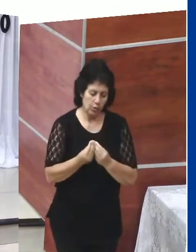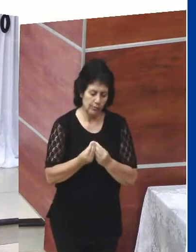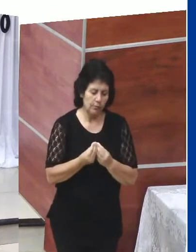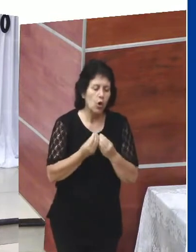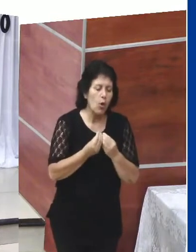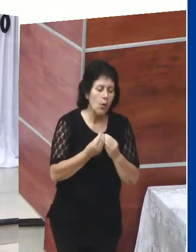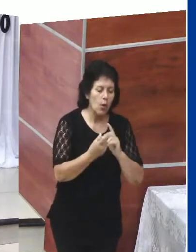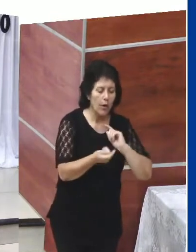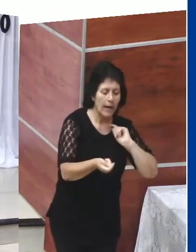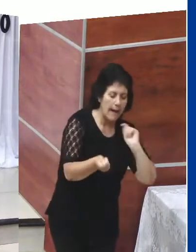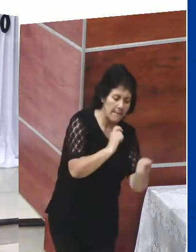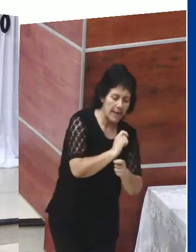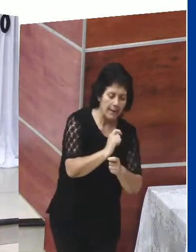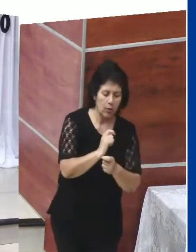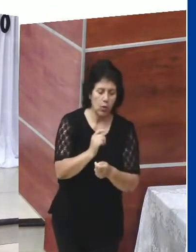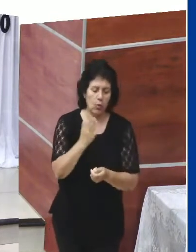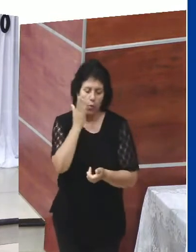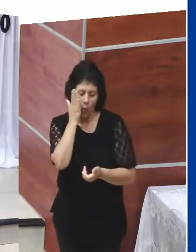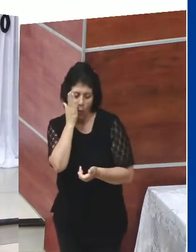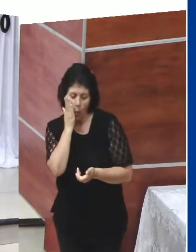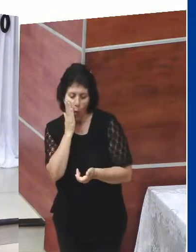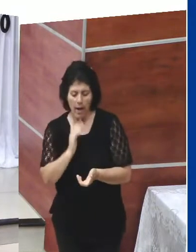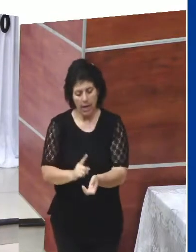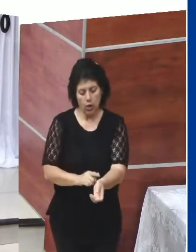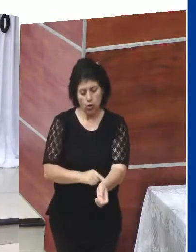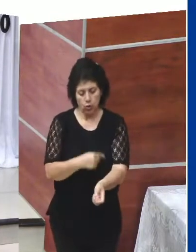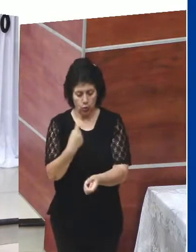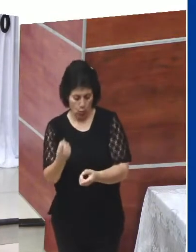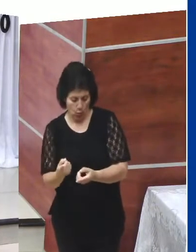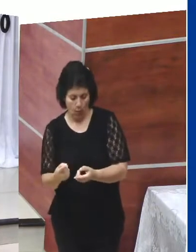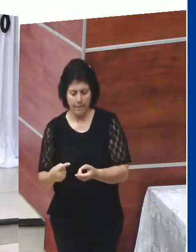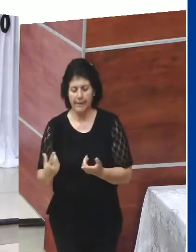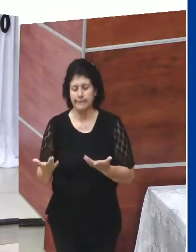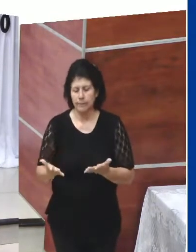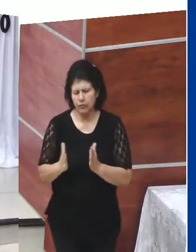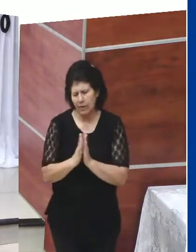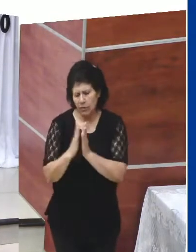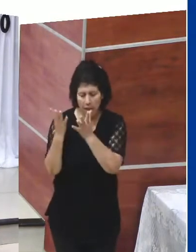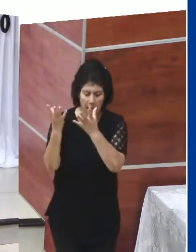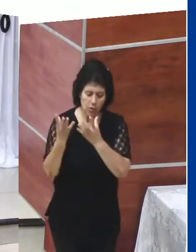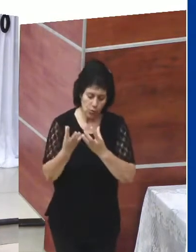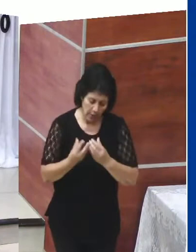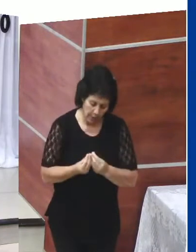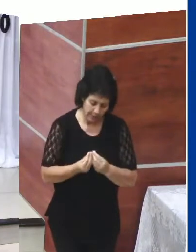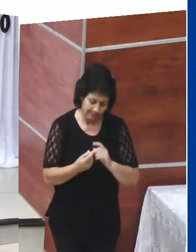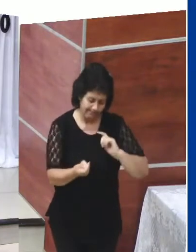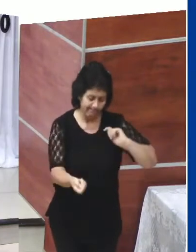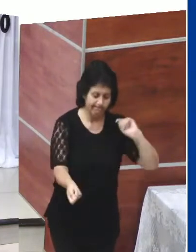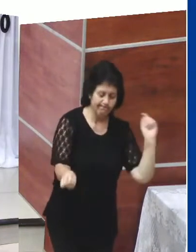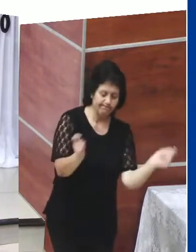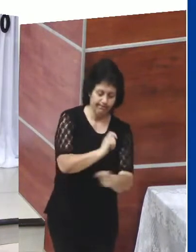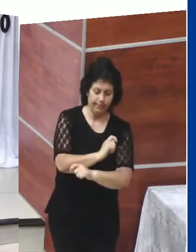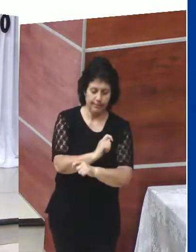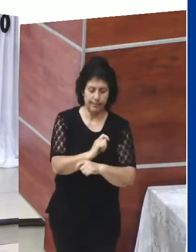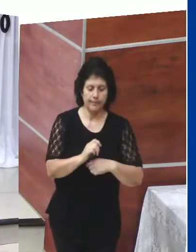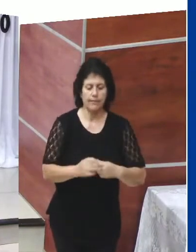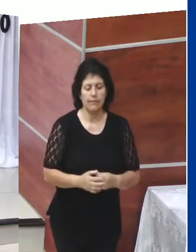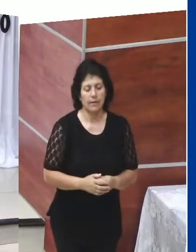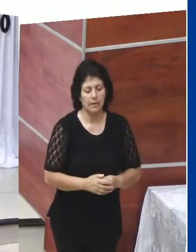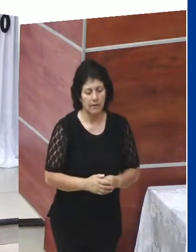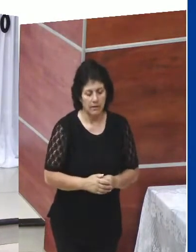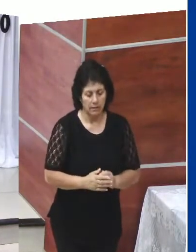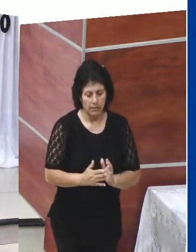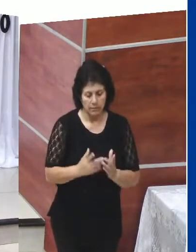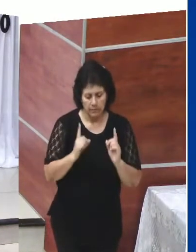buenos hábitos, por buenas costumbres. Y ese cambio radical en nuestras vidas,